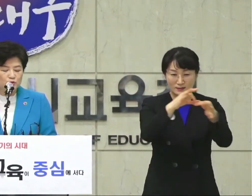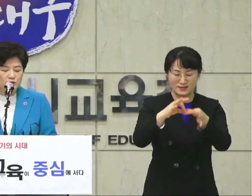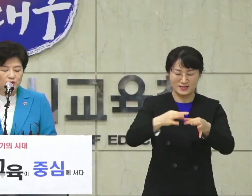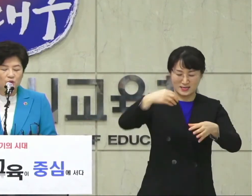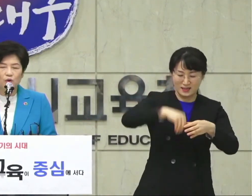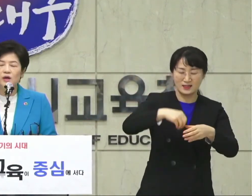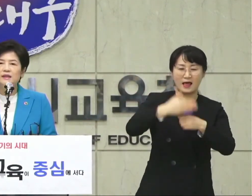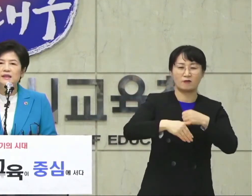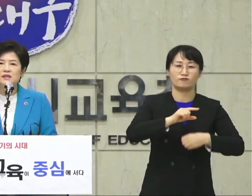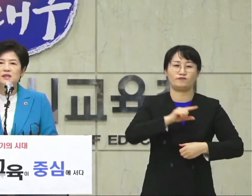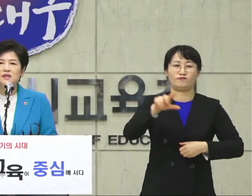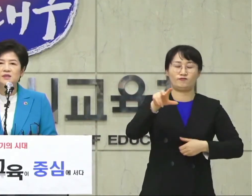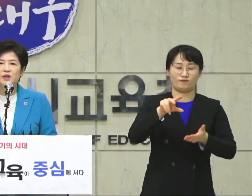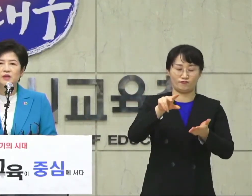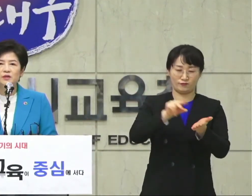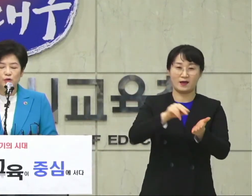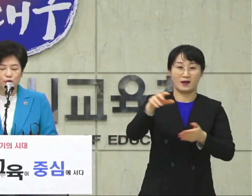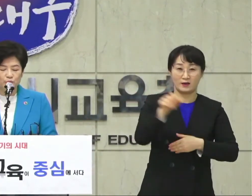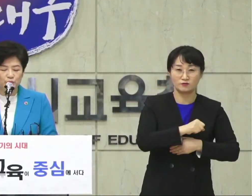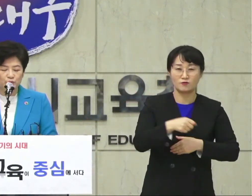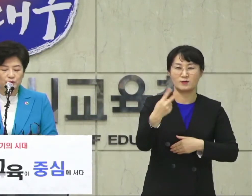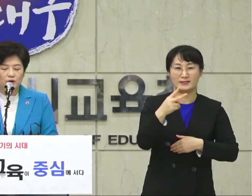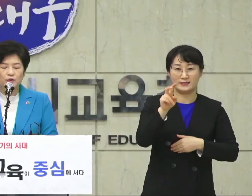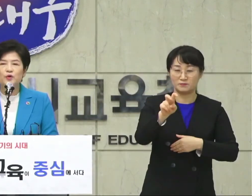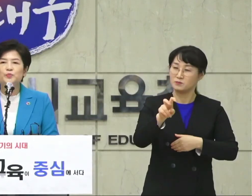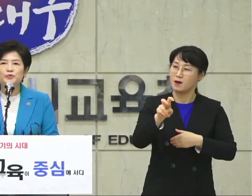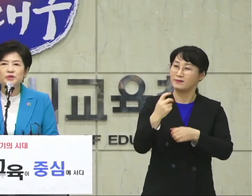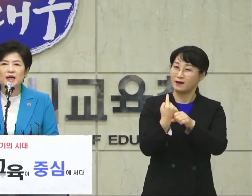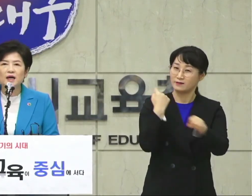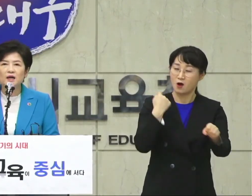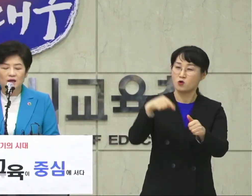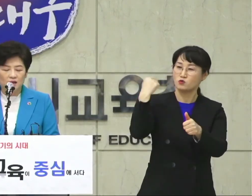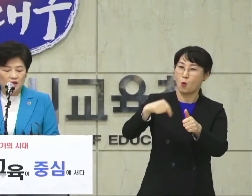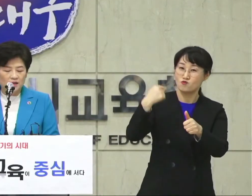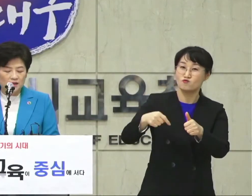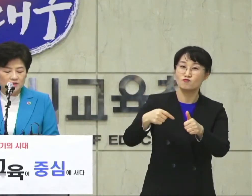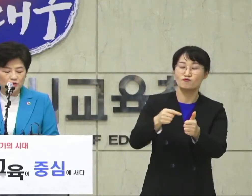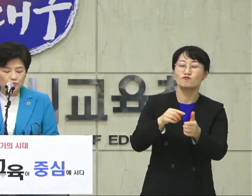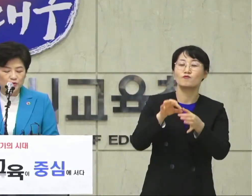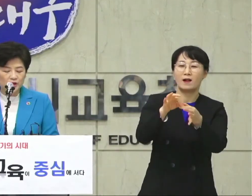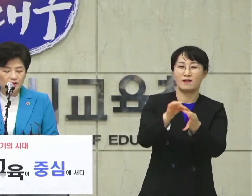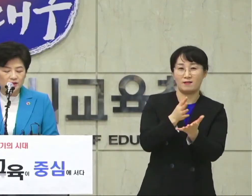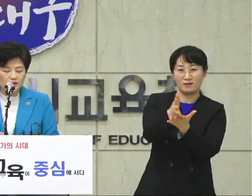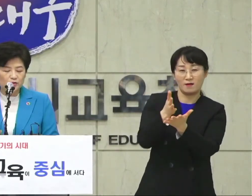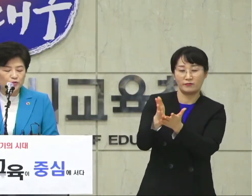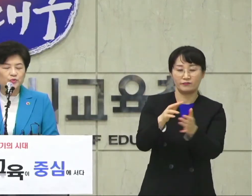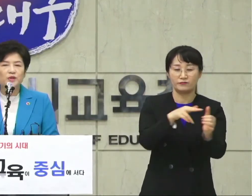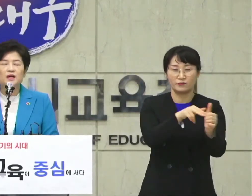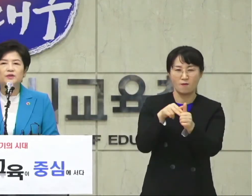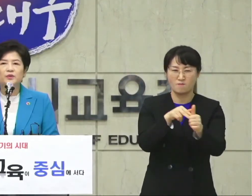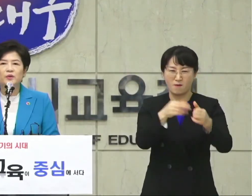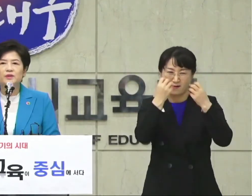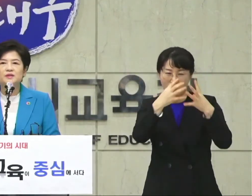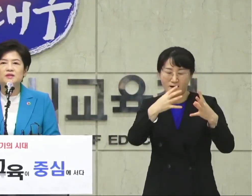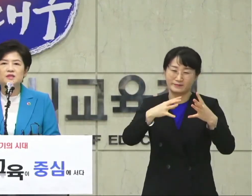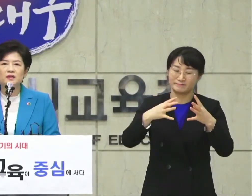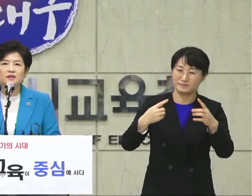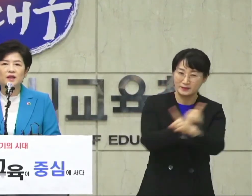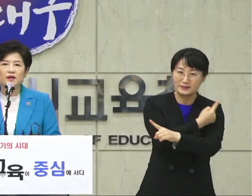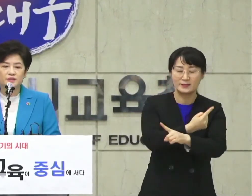대구라는 주제로 2020년 교육부 교육분야 정부 혁신